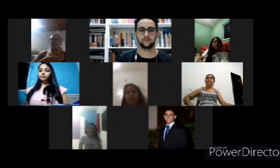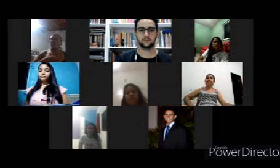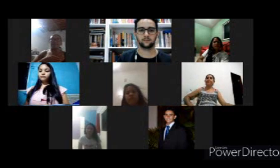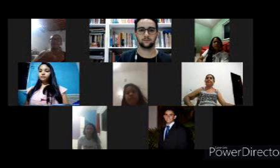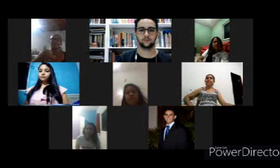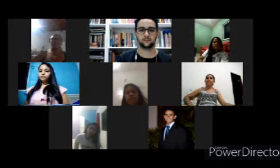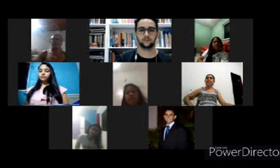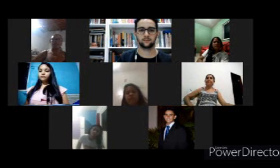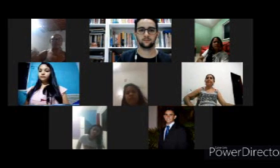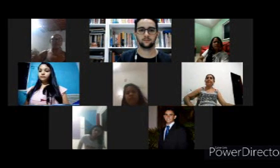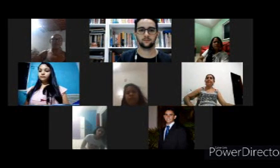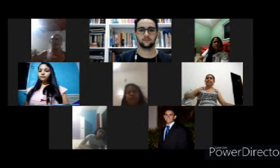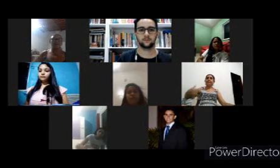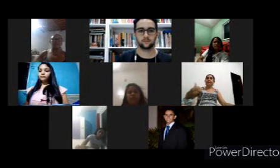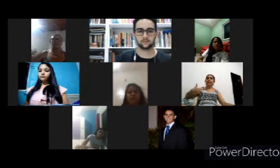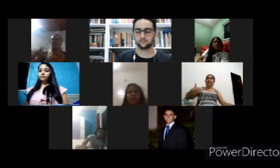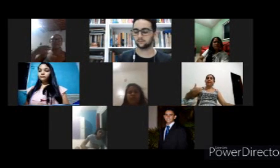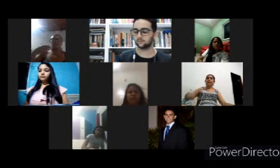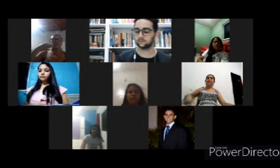Minha idade